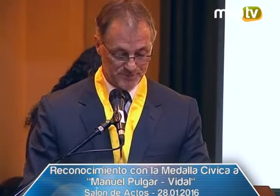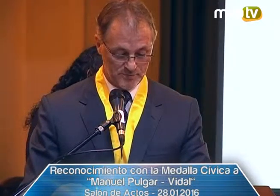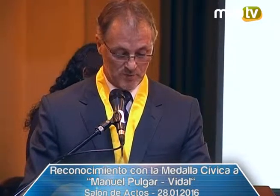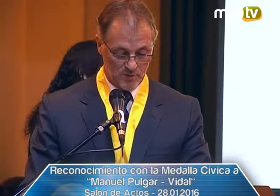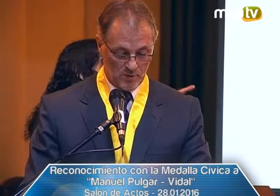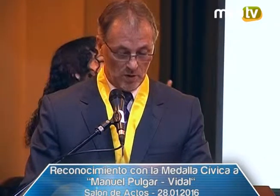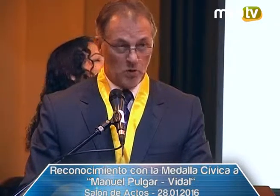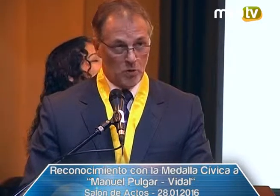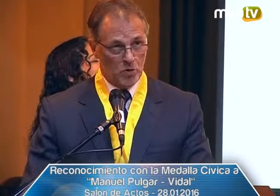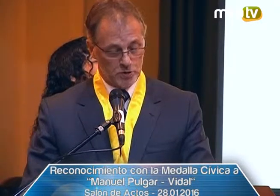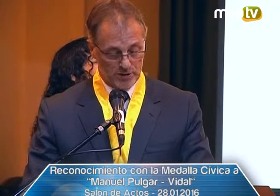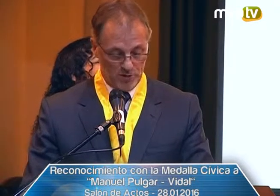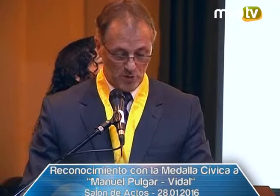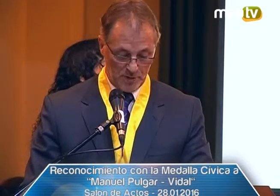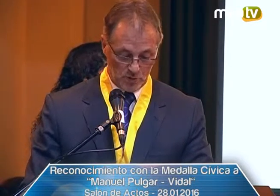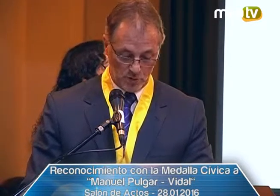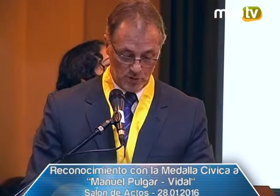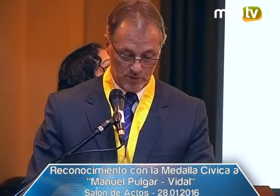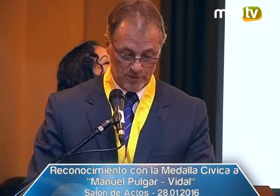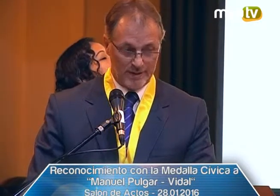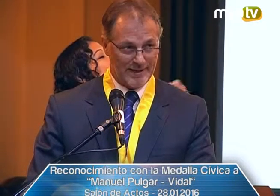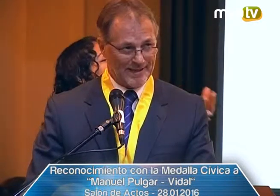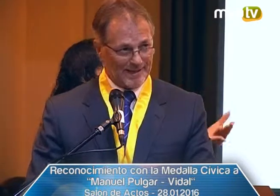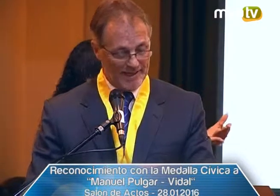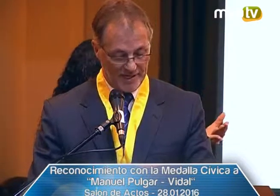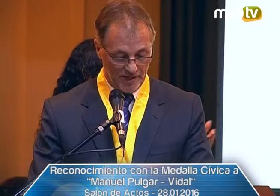generoso. Uno de estos amigos me contó